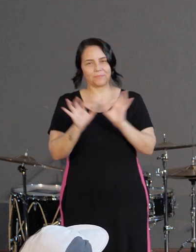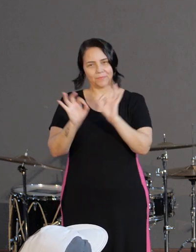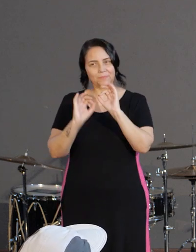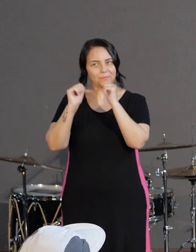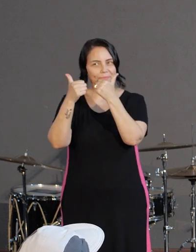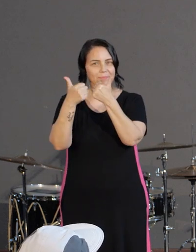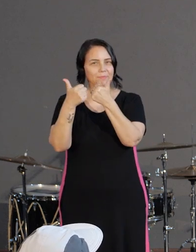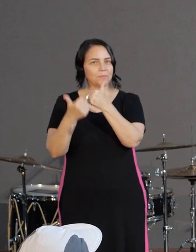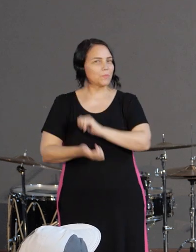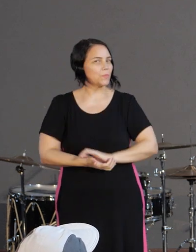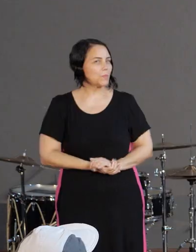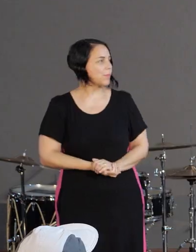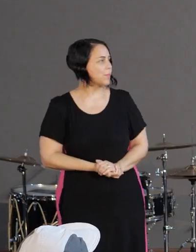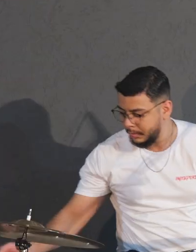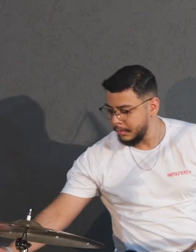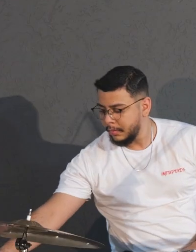tá bom?